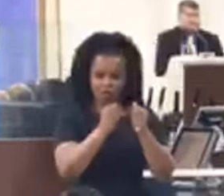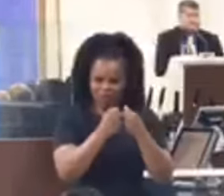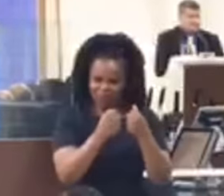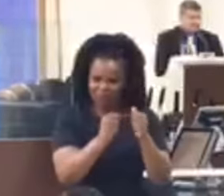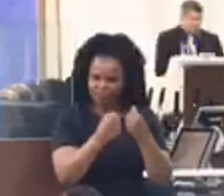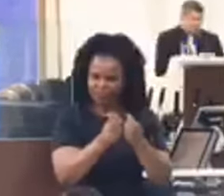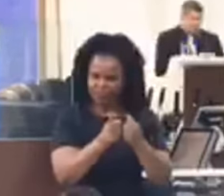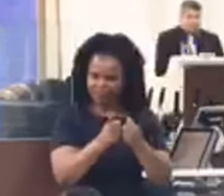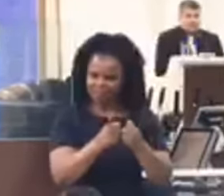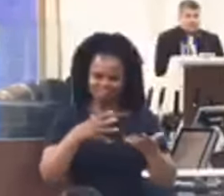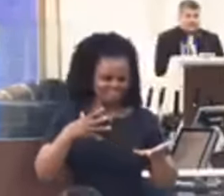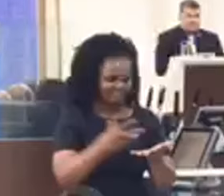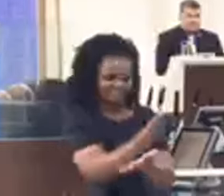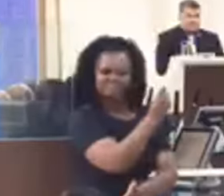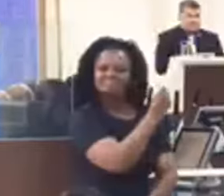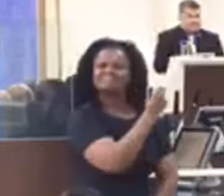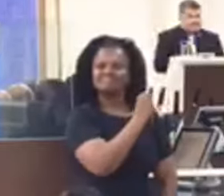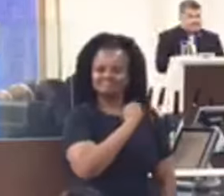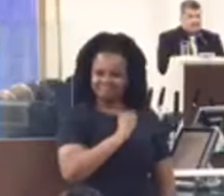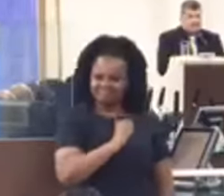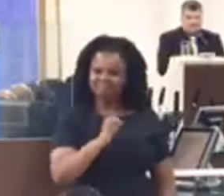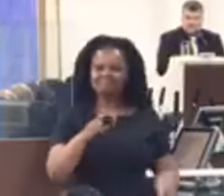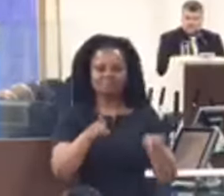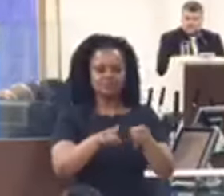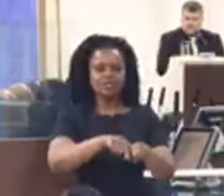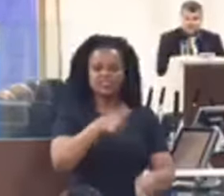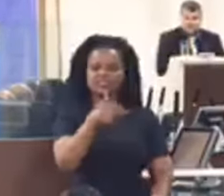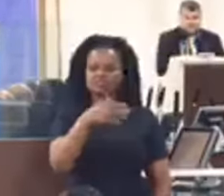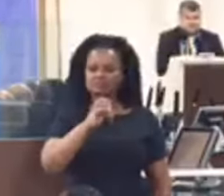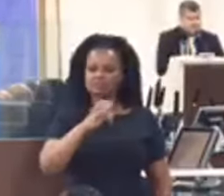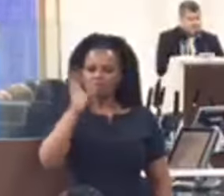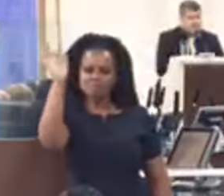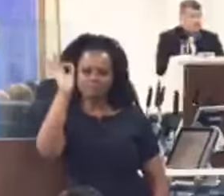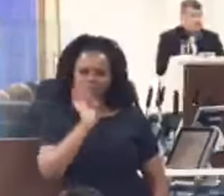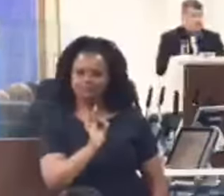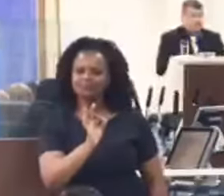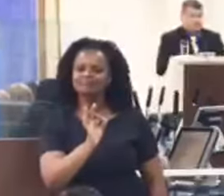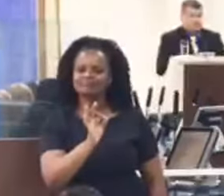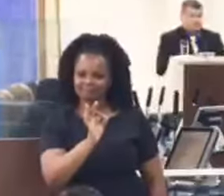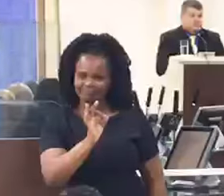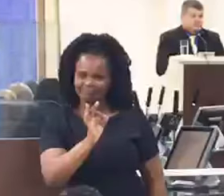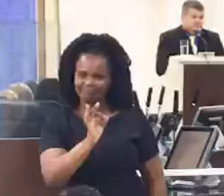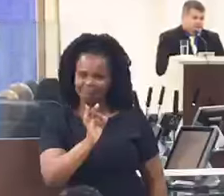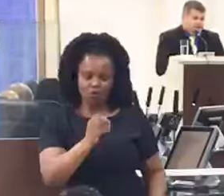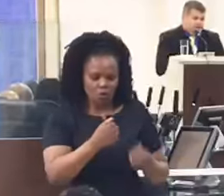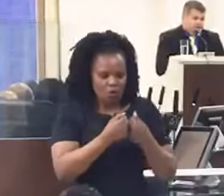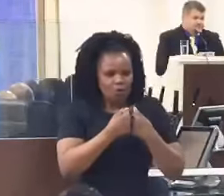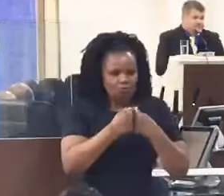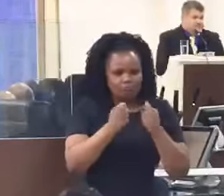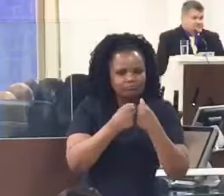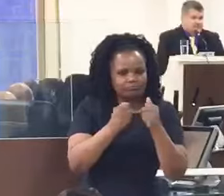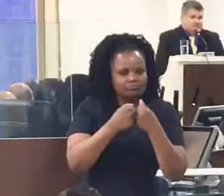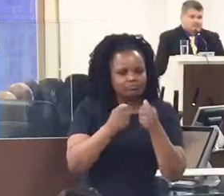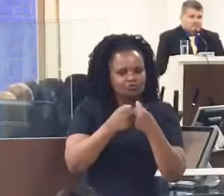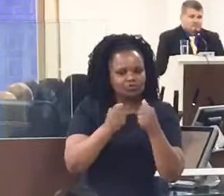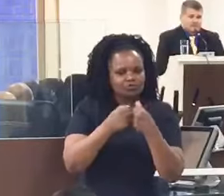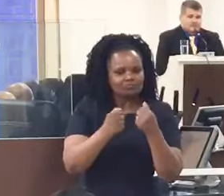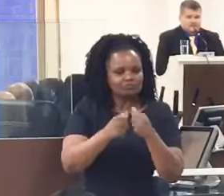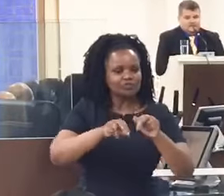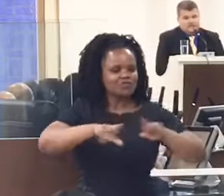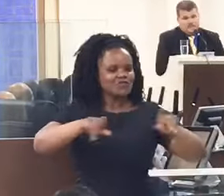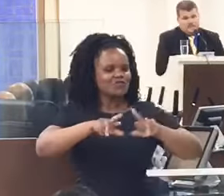nós vamos colocar também praticamente 100% durante esse ano, né? São ônibus, são pontos diferenciados